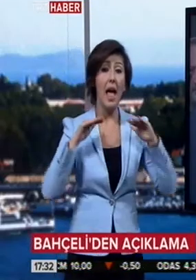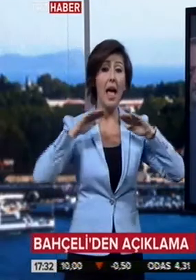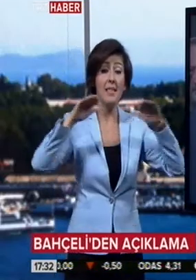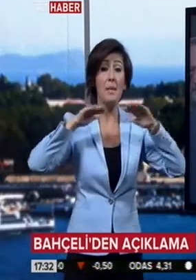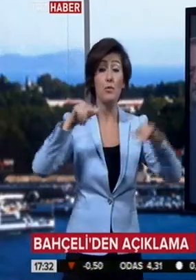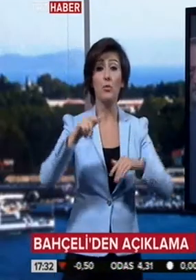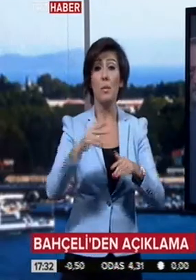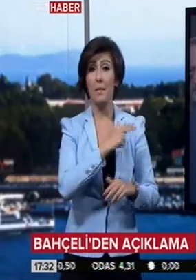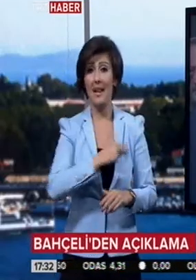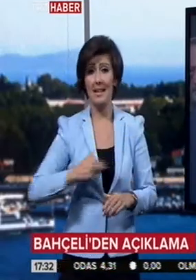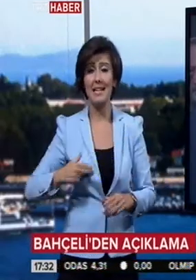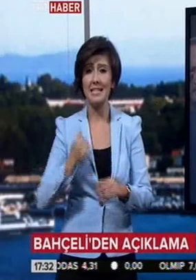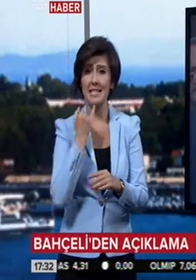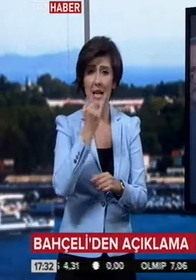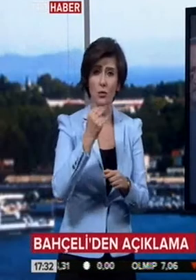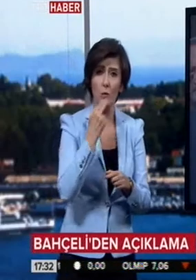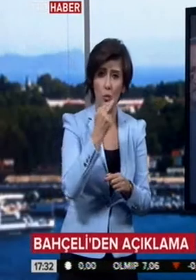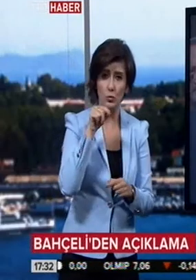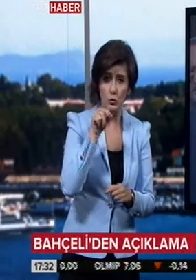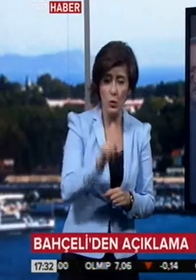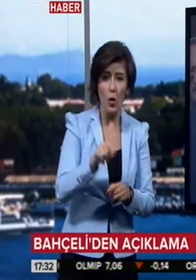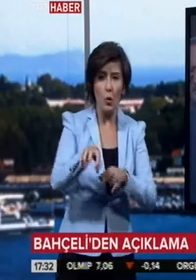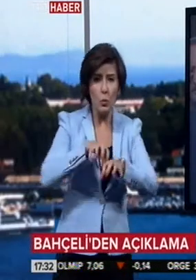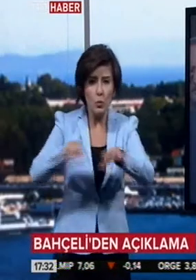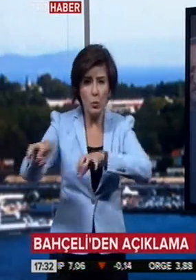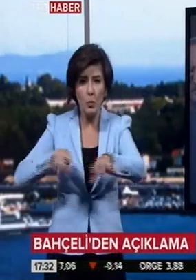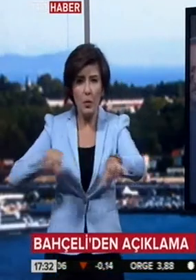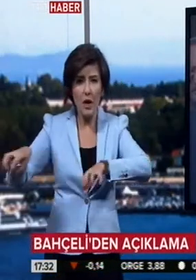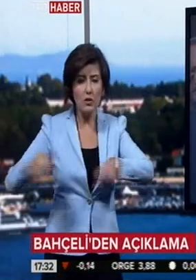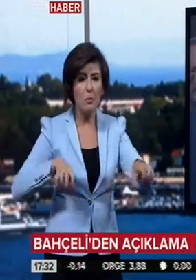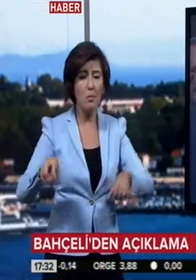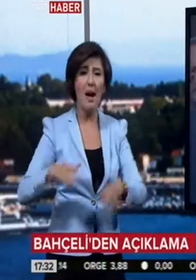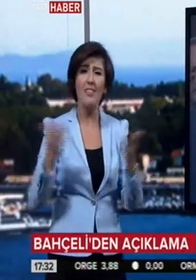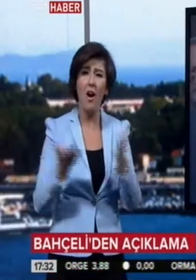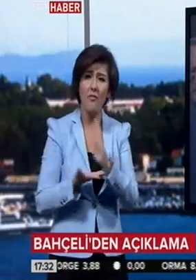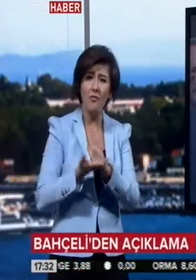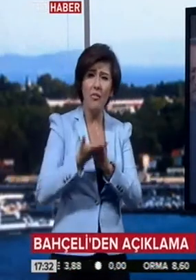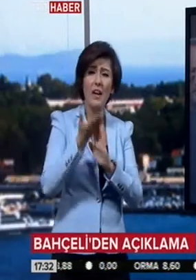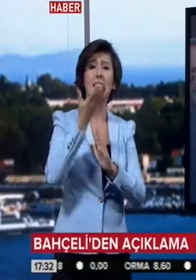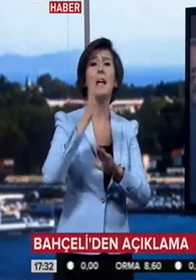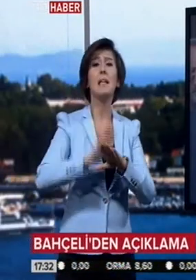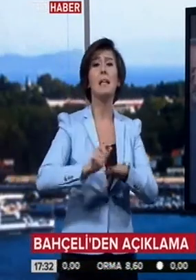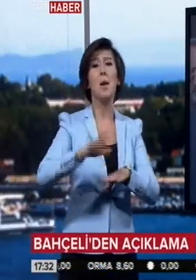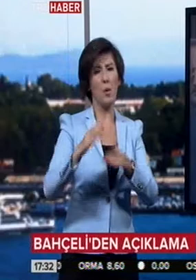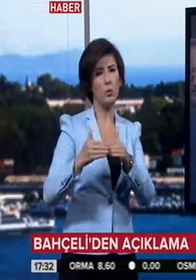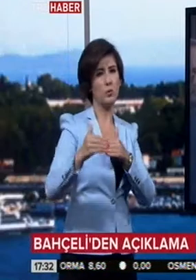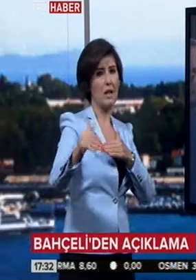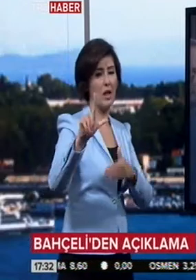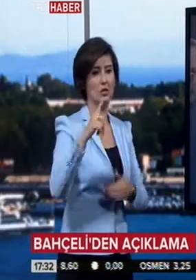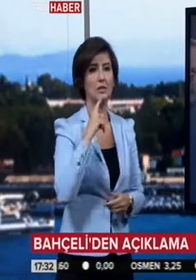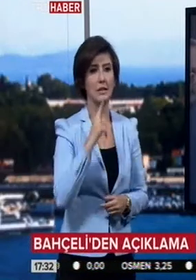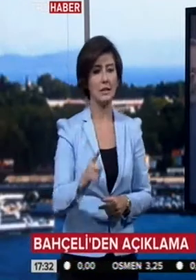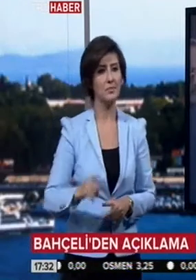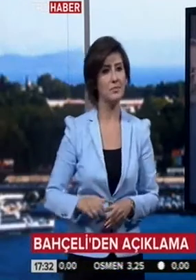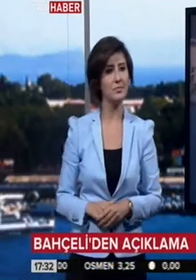Etimesgut Belediyesi'ni ziyaretinde konuşan Bahçeli, kutuplaşmayı ve cepheleşmeyi körükleyecek davranışlardan uzaklaşılmasını